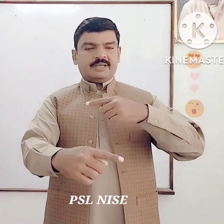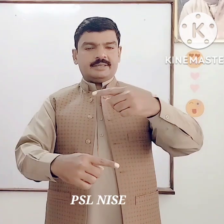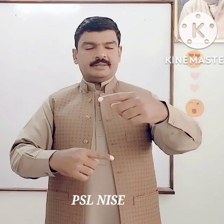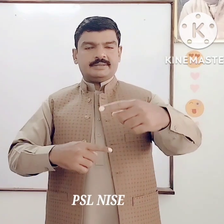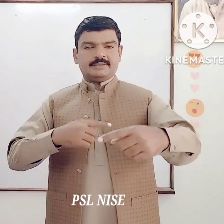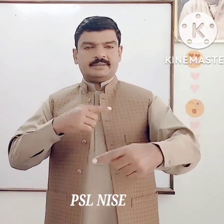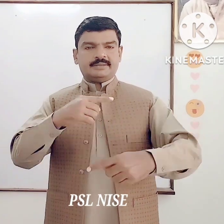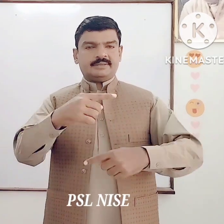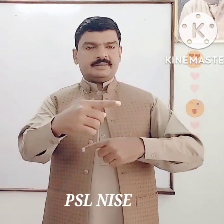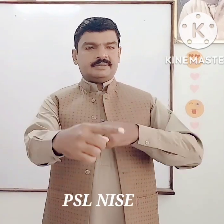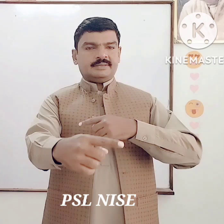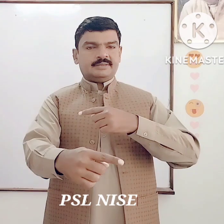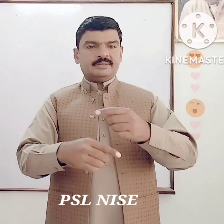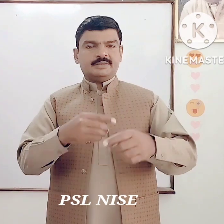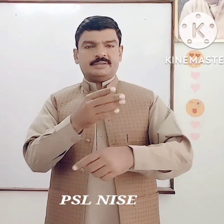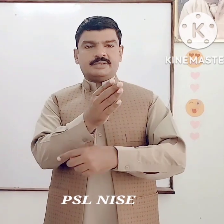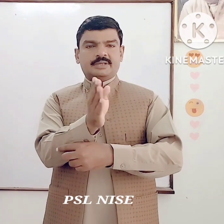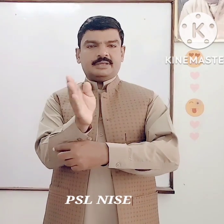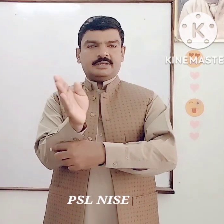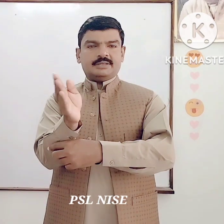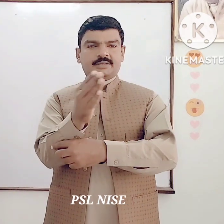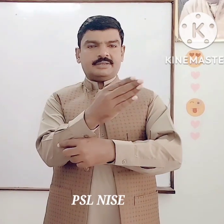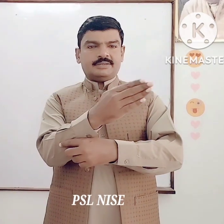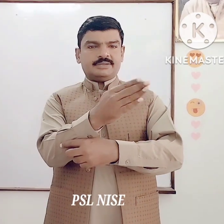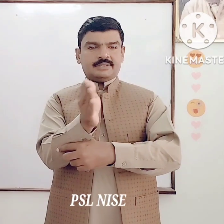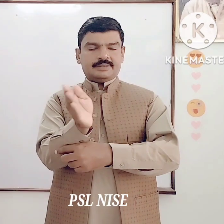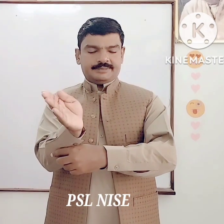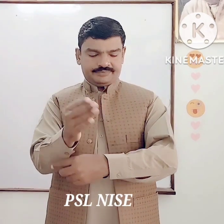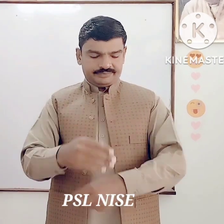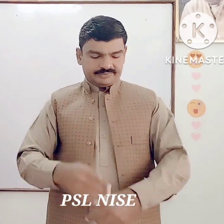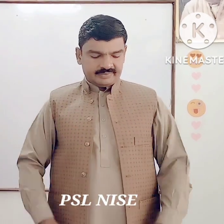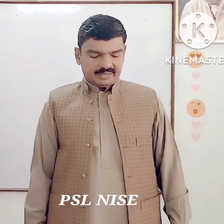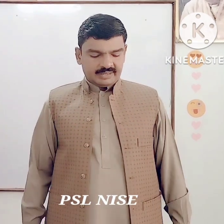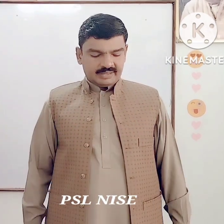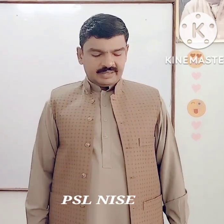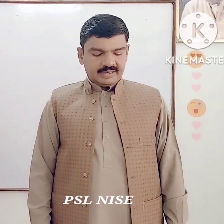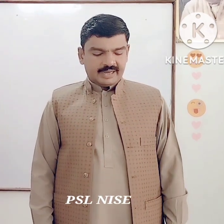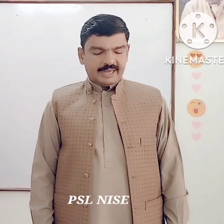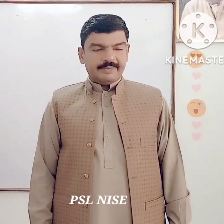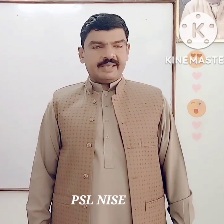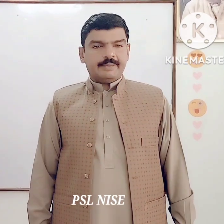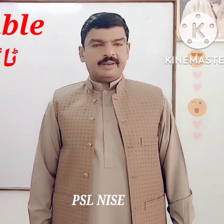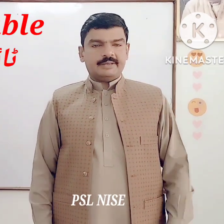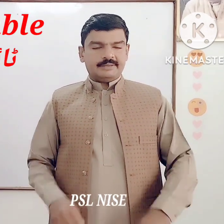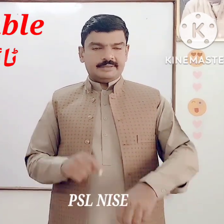चैन उसकी नोजल। टाइम टेबल,